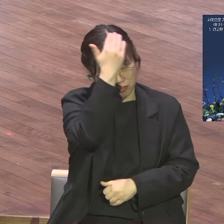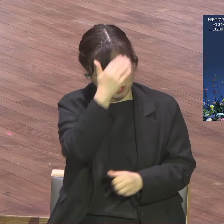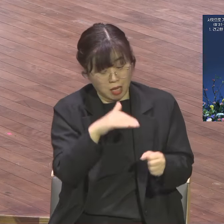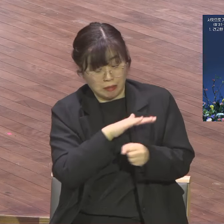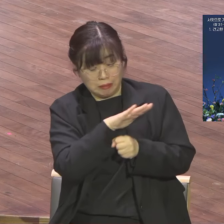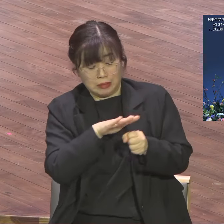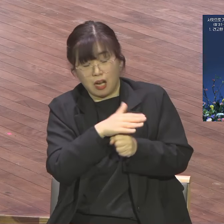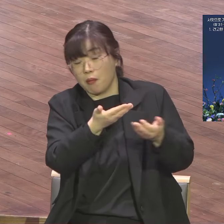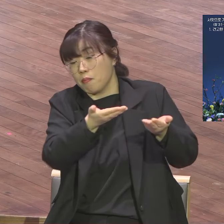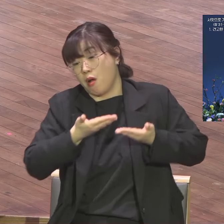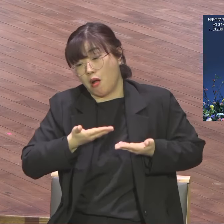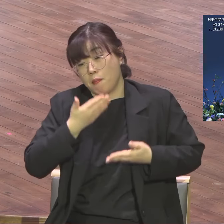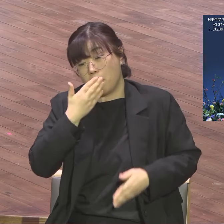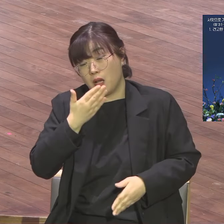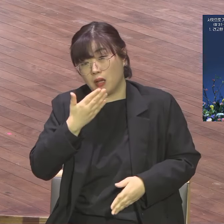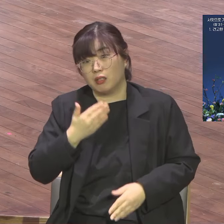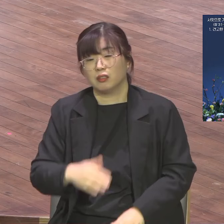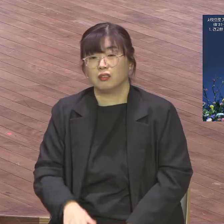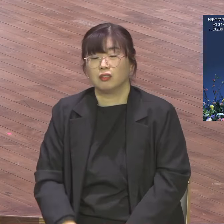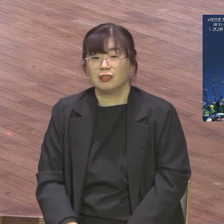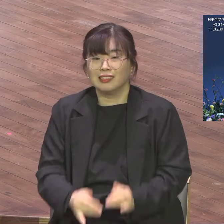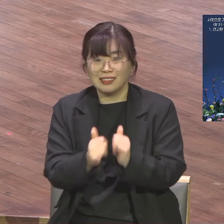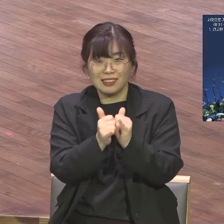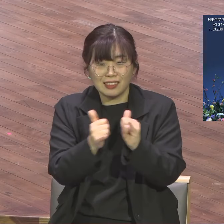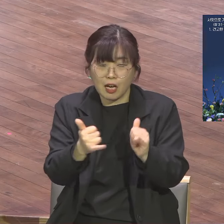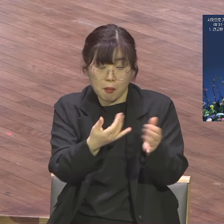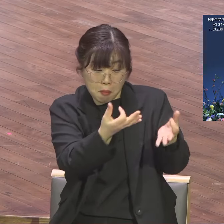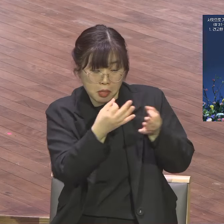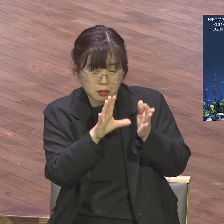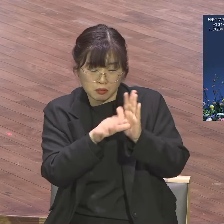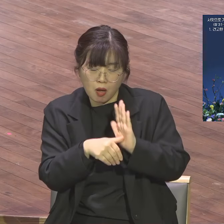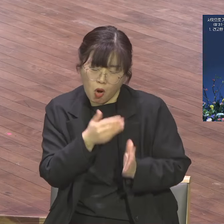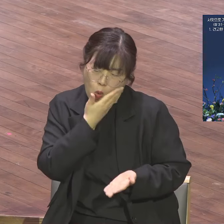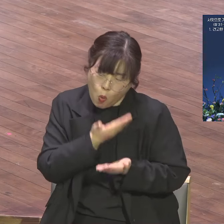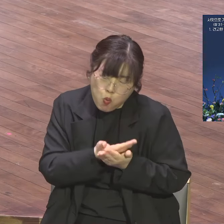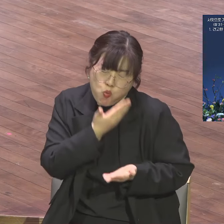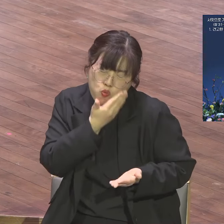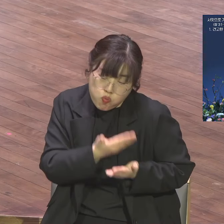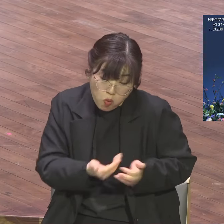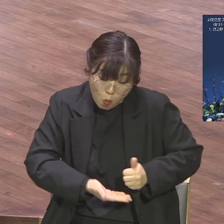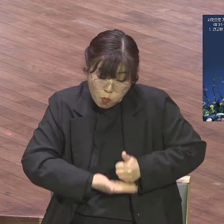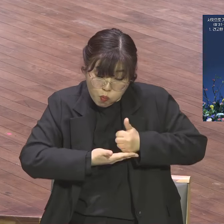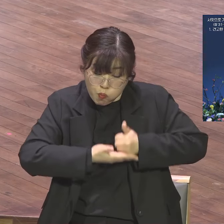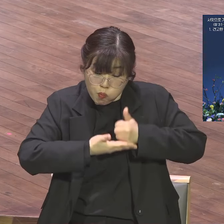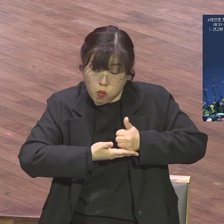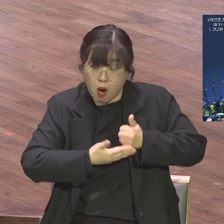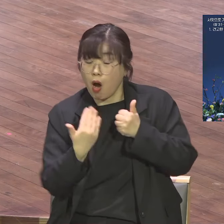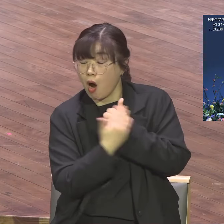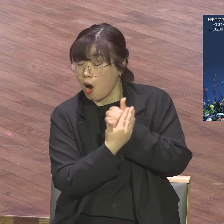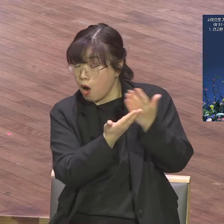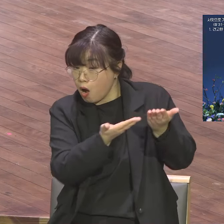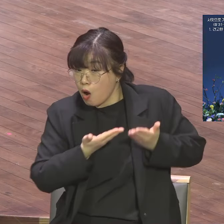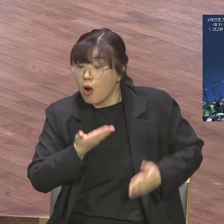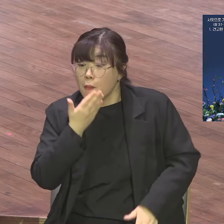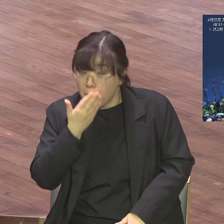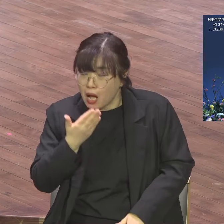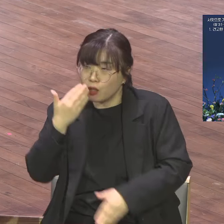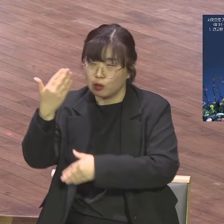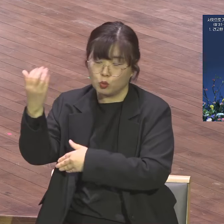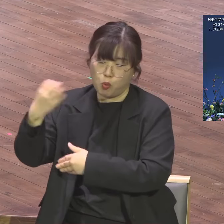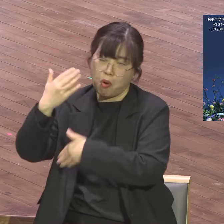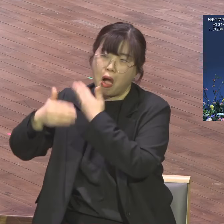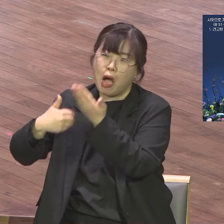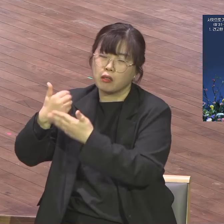사람들 앞에서 귀중이 여김 얼마나 그 행복한 거예요. 사람들 앞에서 존경받고 사람들 사랑받고 사람들 앞에서